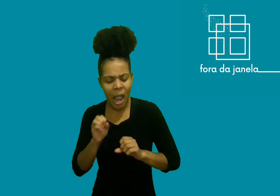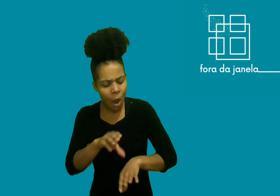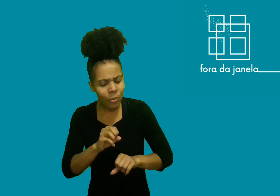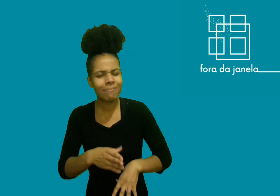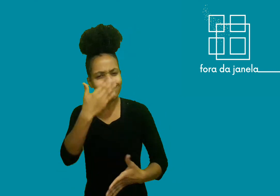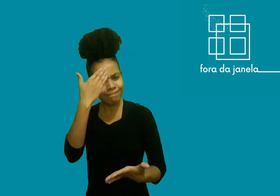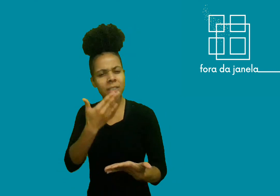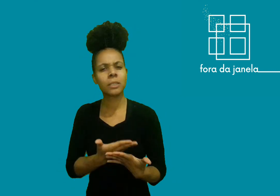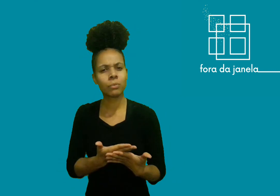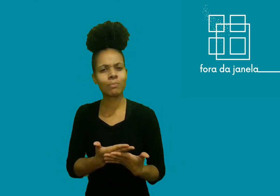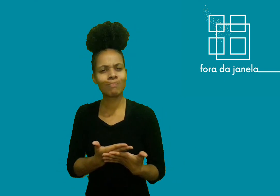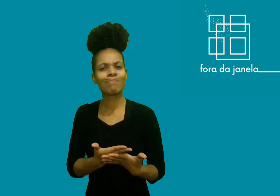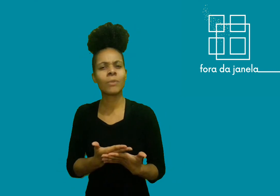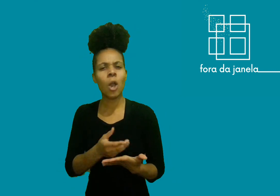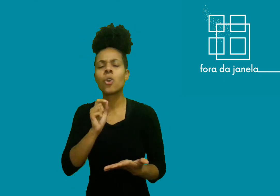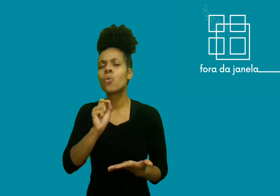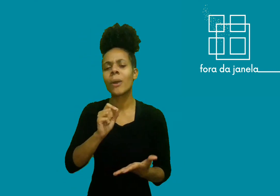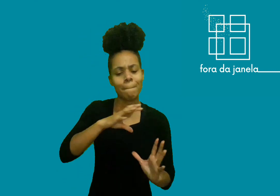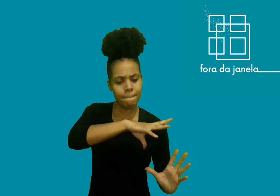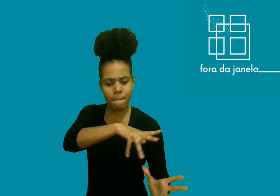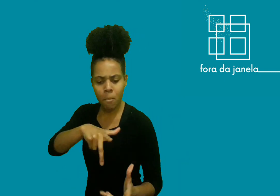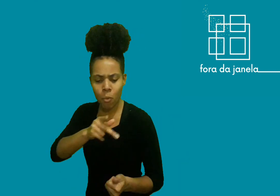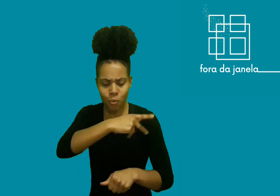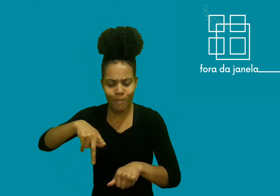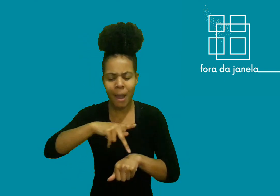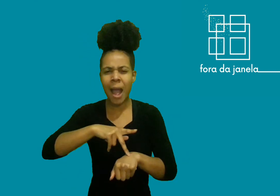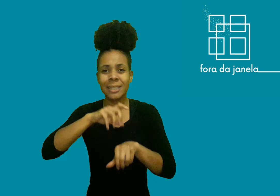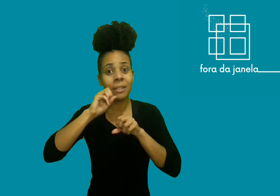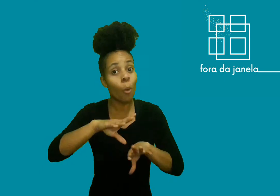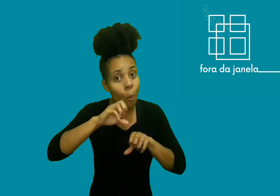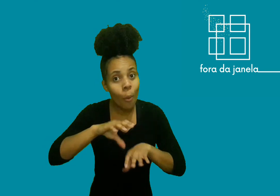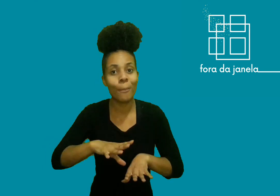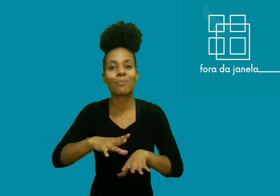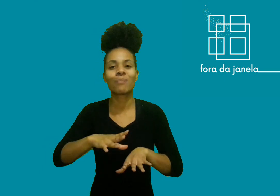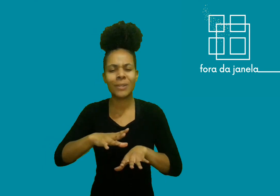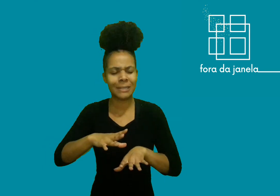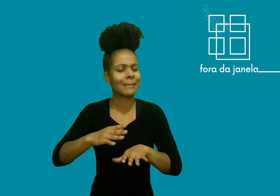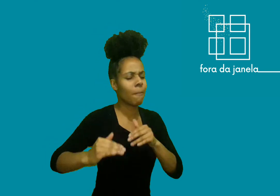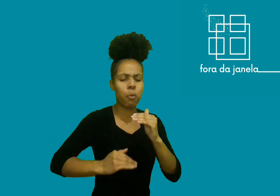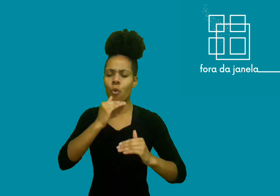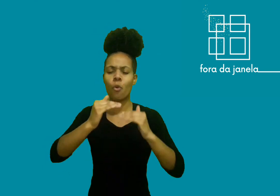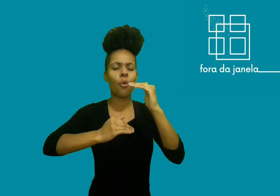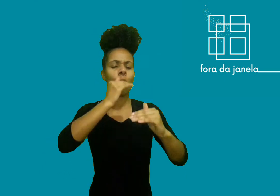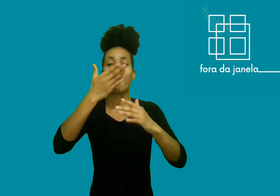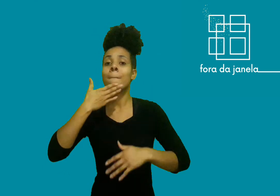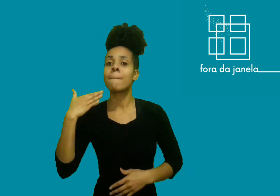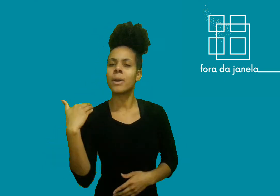gente. A gente não pode olhar como se eles fossem outra parte. Eles não estão separados de nós, né? Eu acredito muito na educação